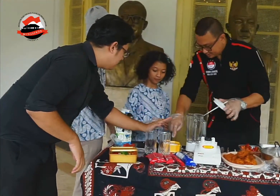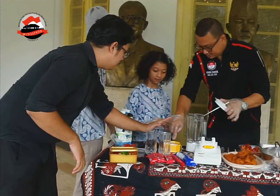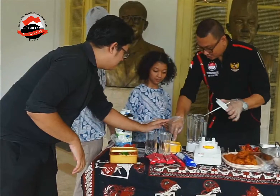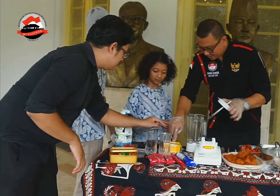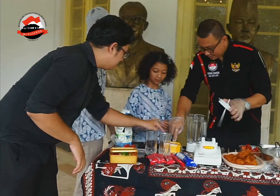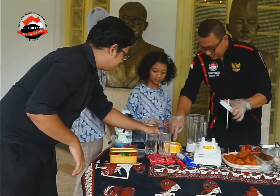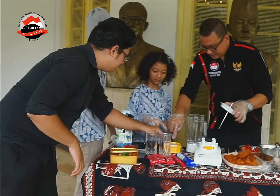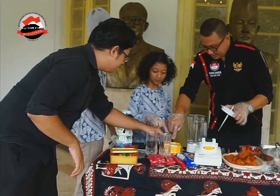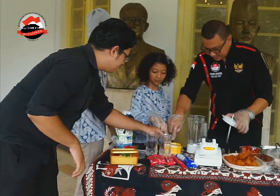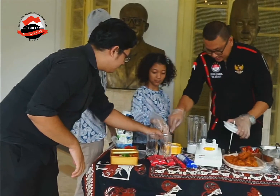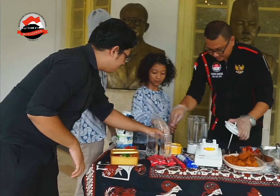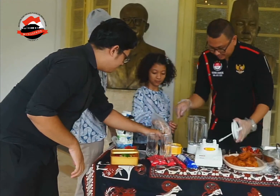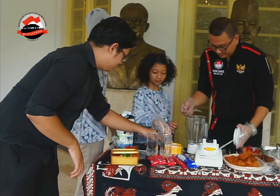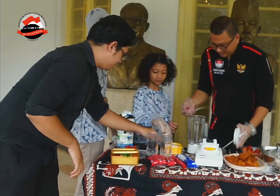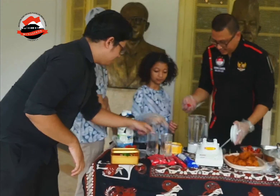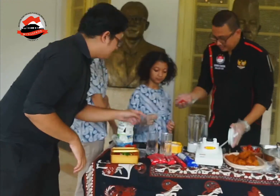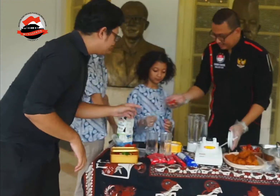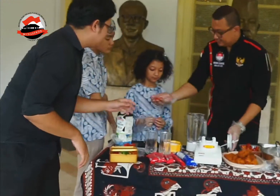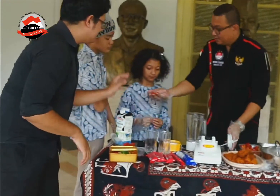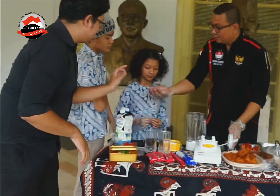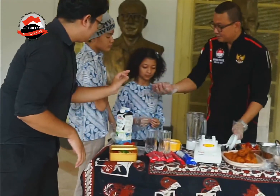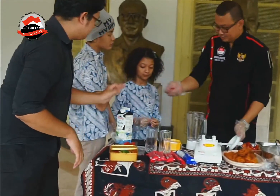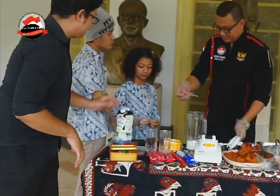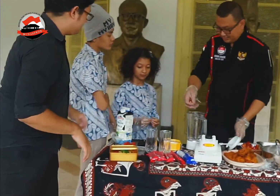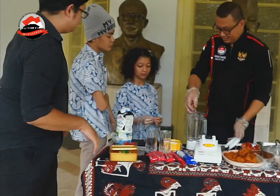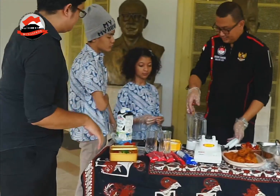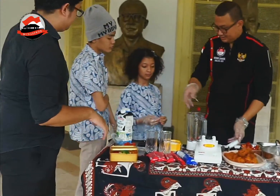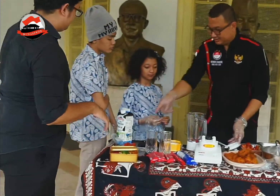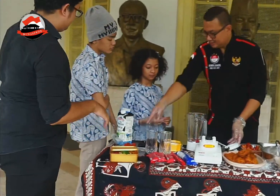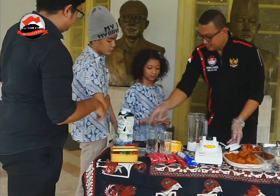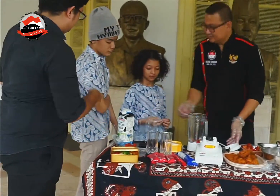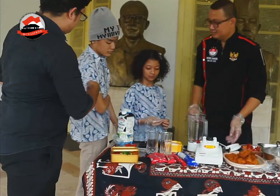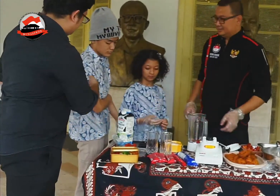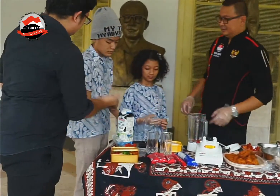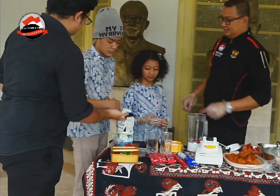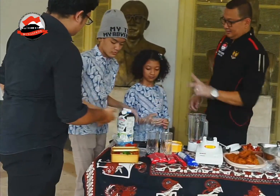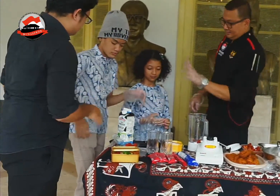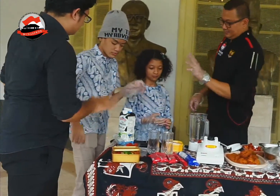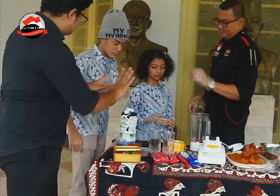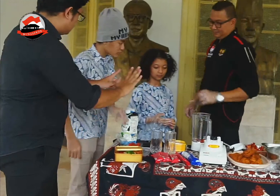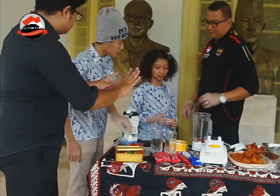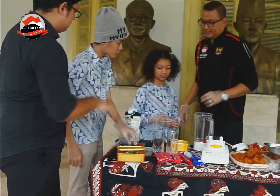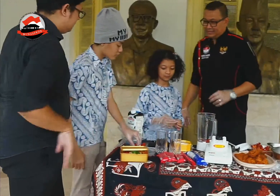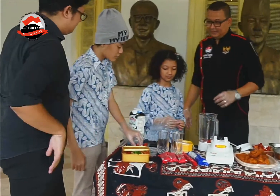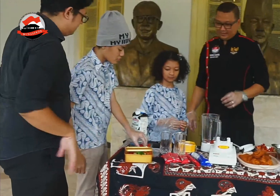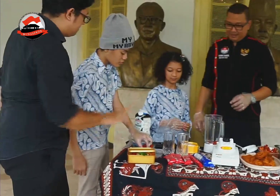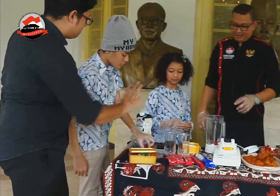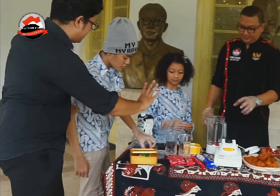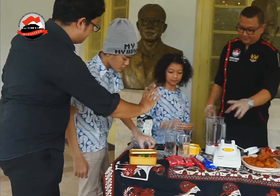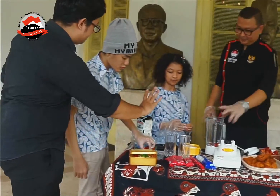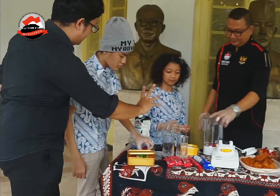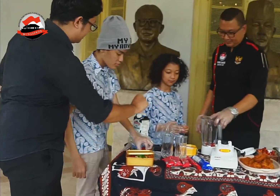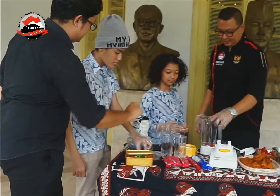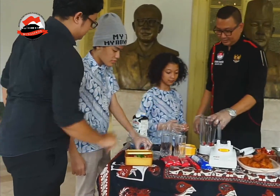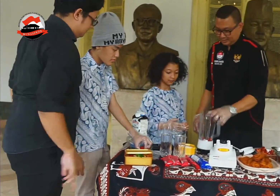cuman strawberry sama vanilla. Paul masukin sini, yuk. 4 lagi tambah.